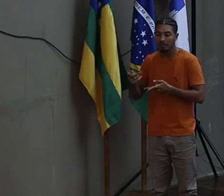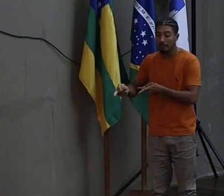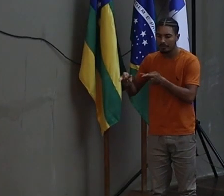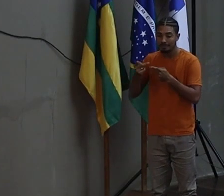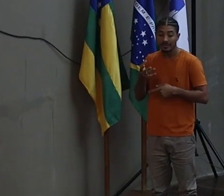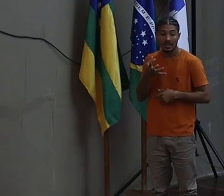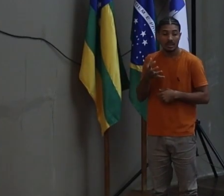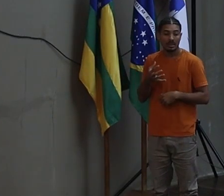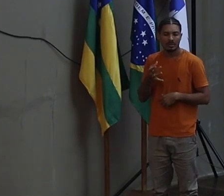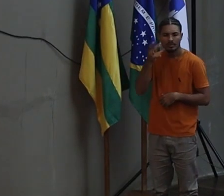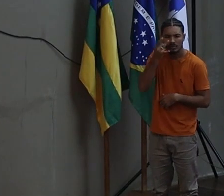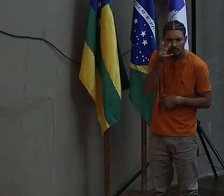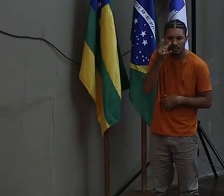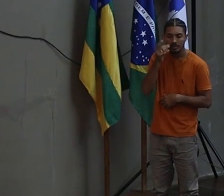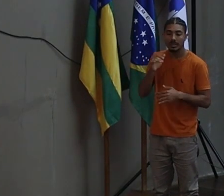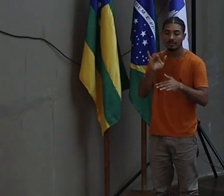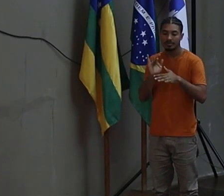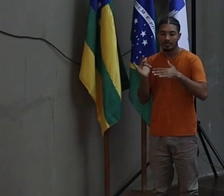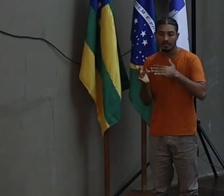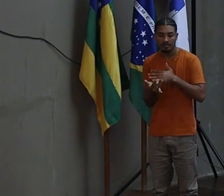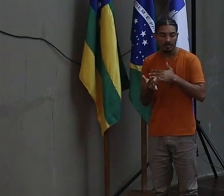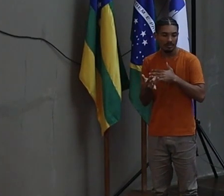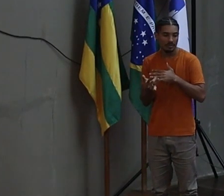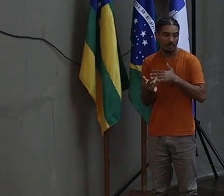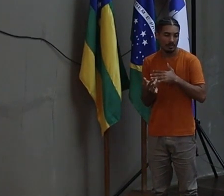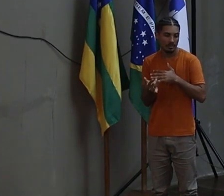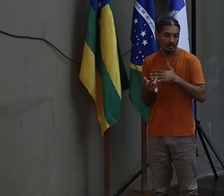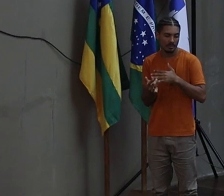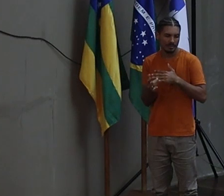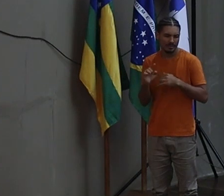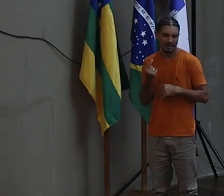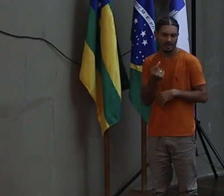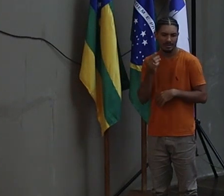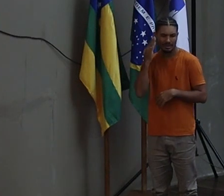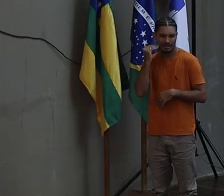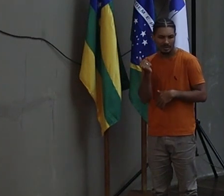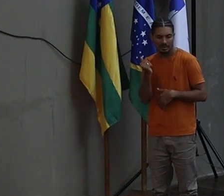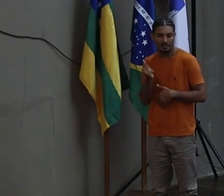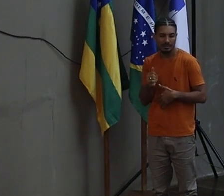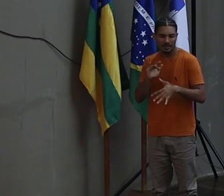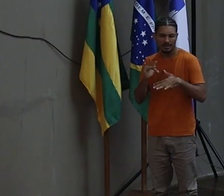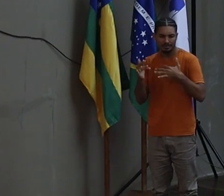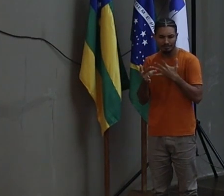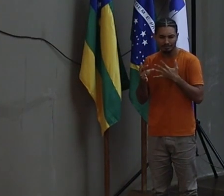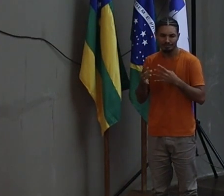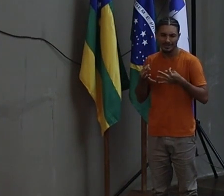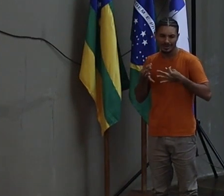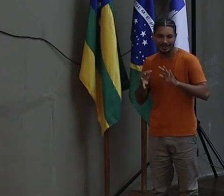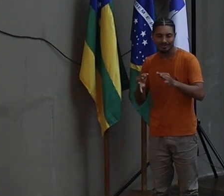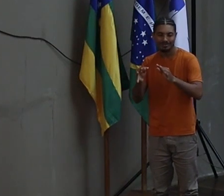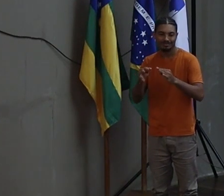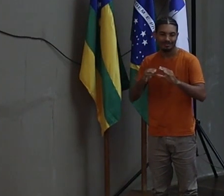queríamos ocupar também as redes sociais, a gente sabe da plataformização da vida, né, do